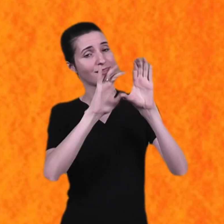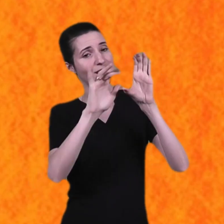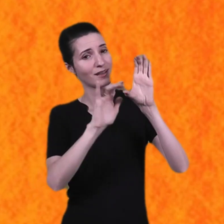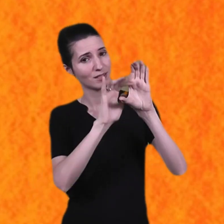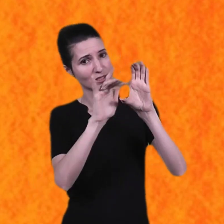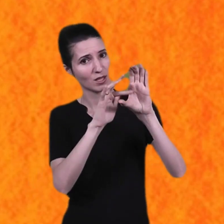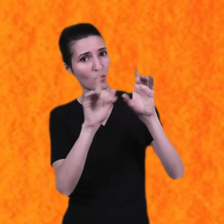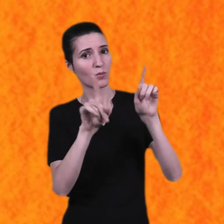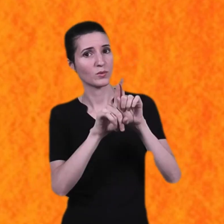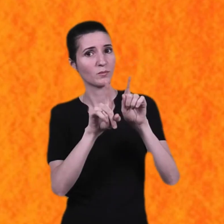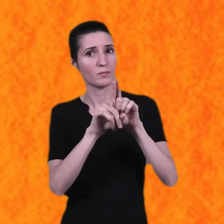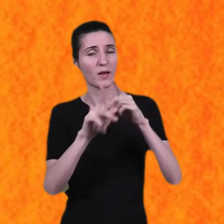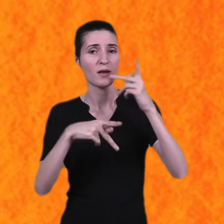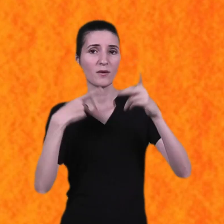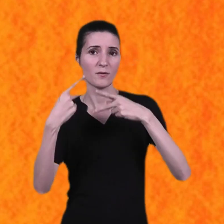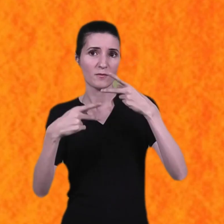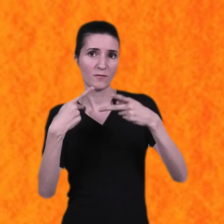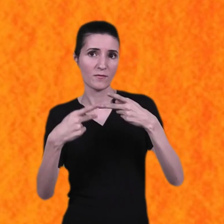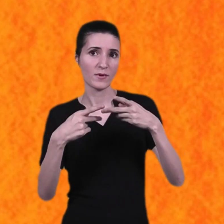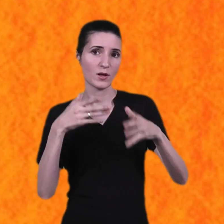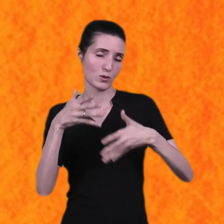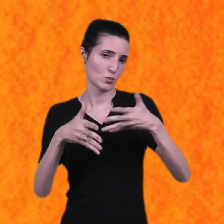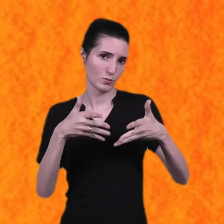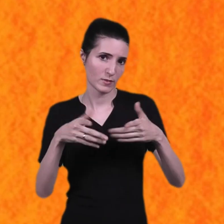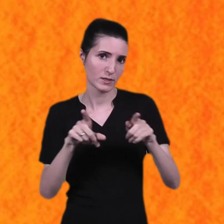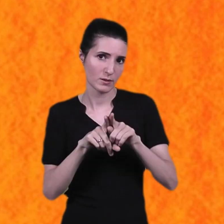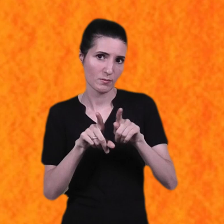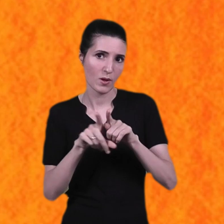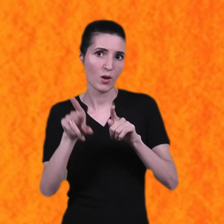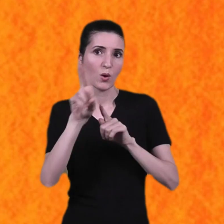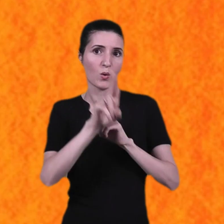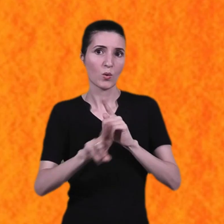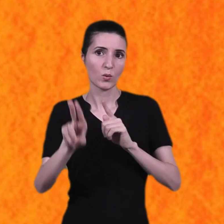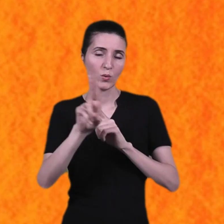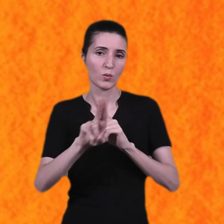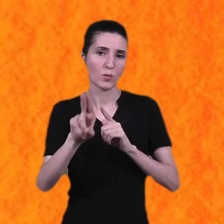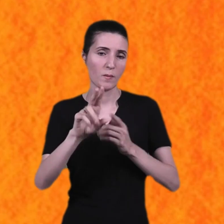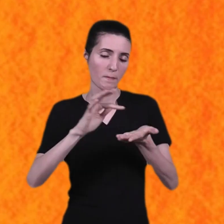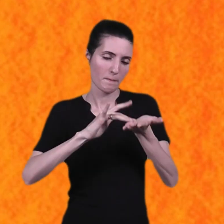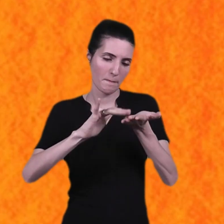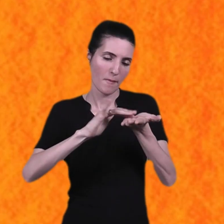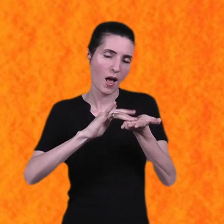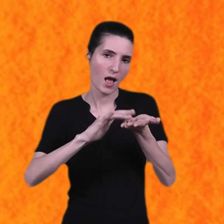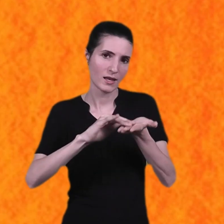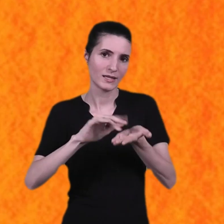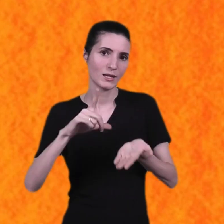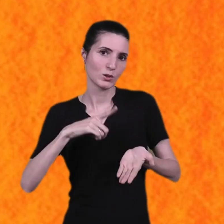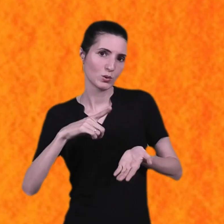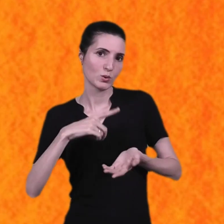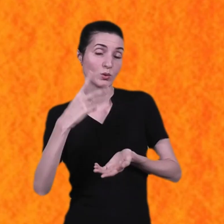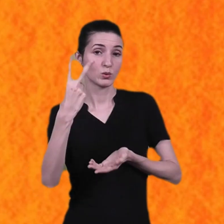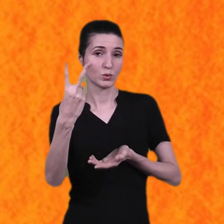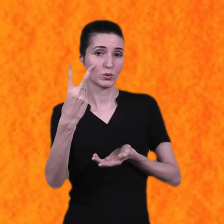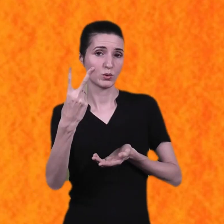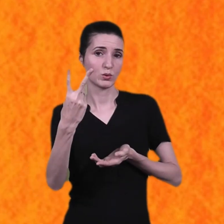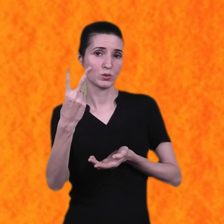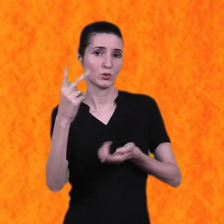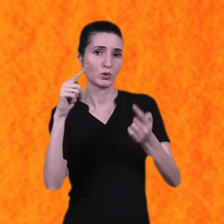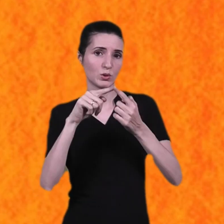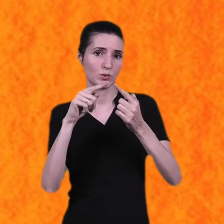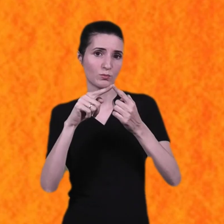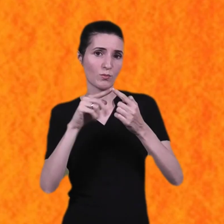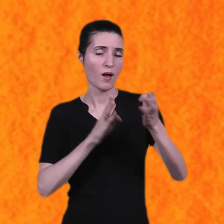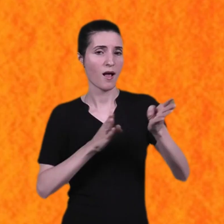narração e audiodescrição. E para quem utiliza, para os usuários do Braille, também tem aqui presente no